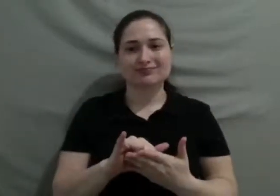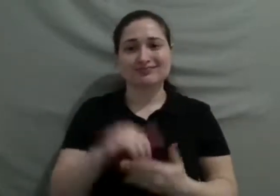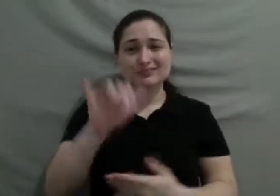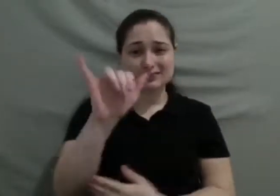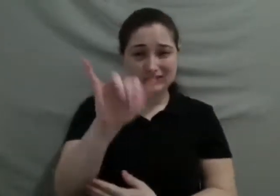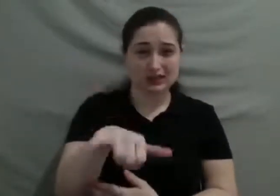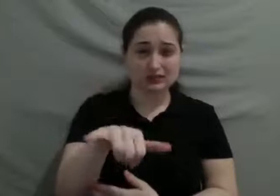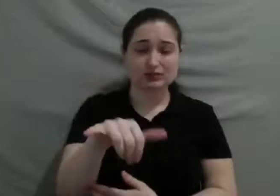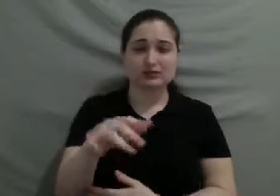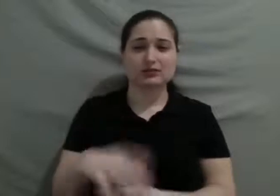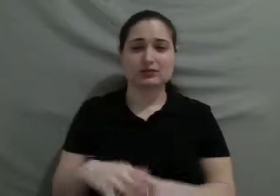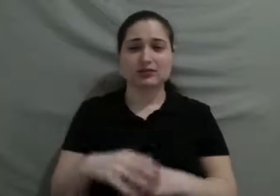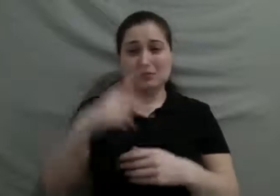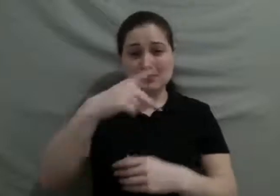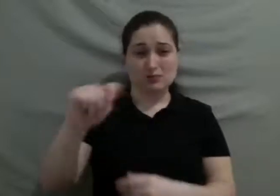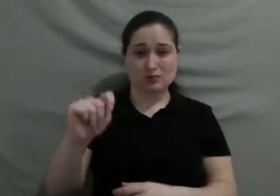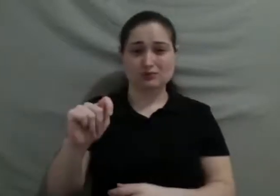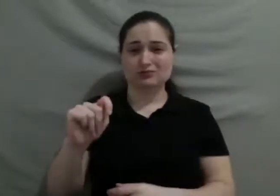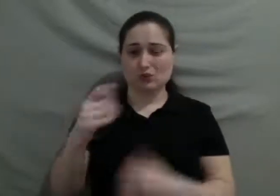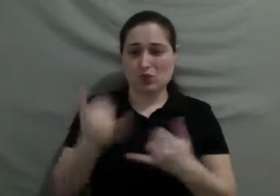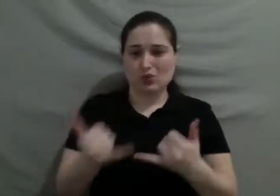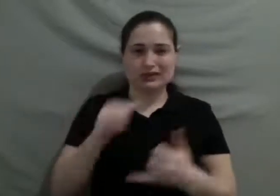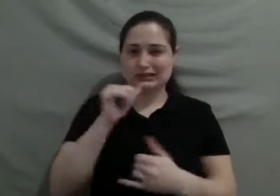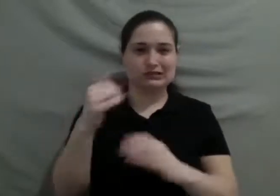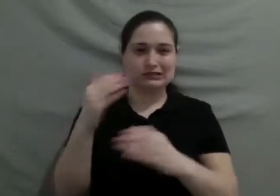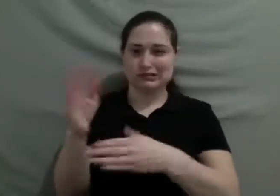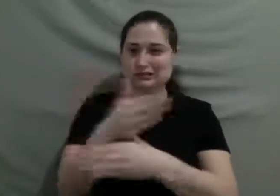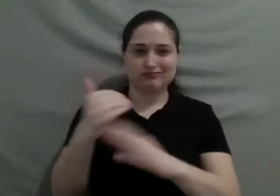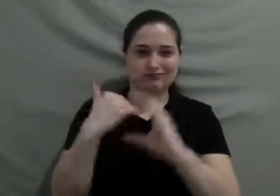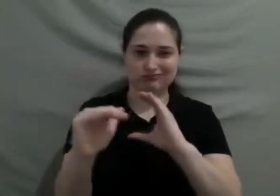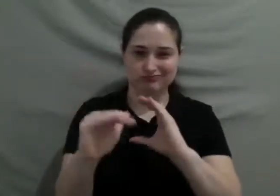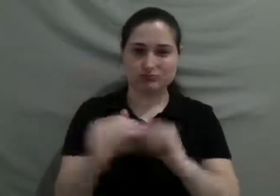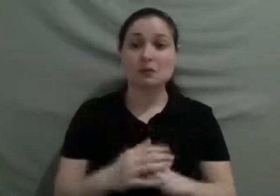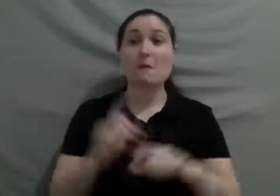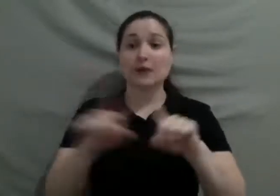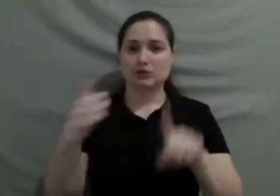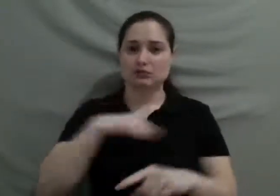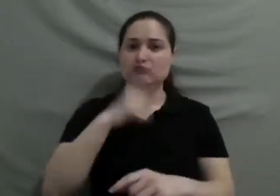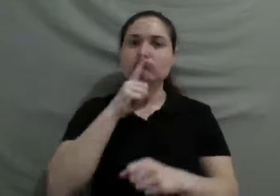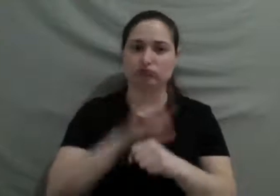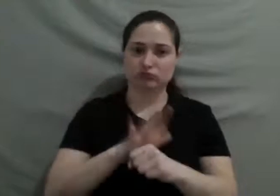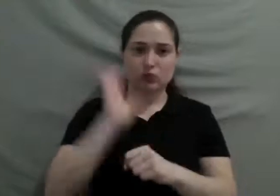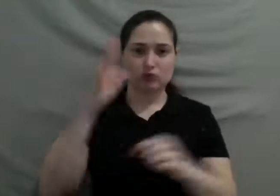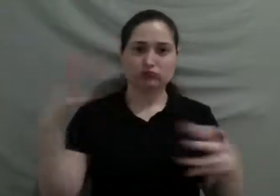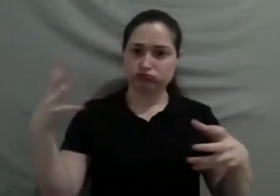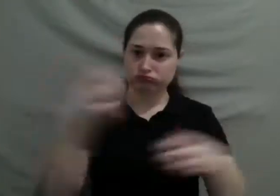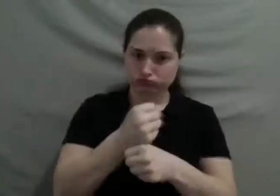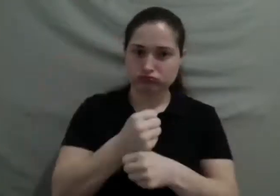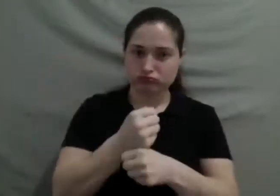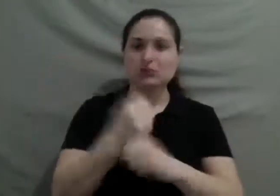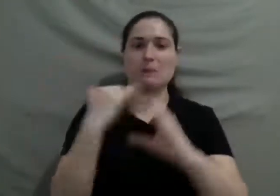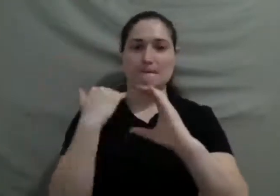este material personalmente no lo vamos a compartir. Sí prometemos hacer como un resumen y hacérselo